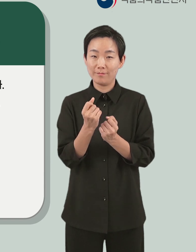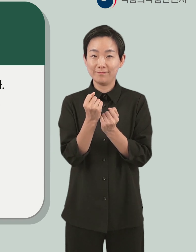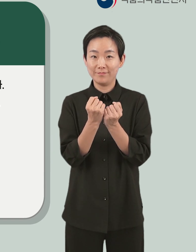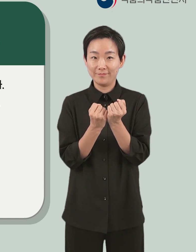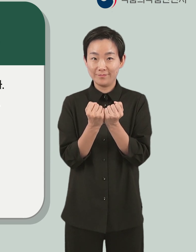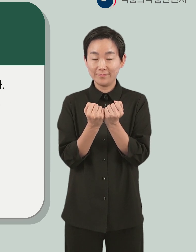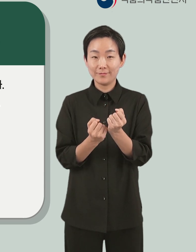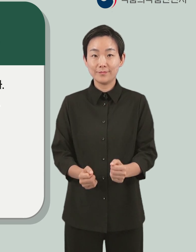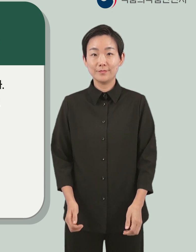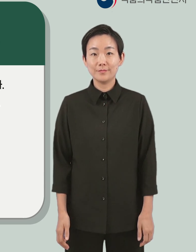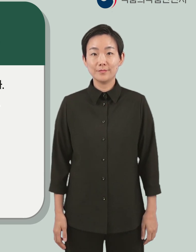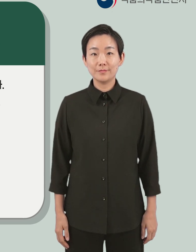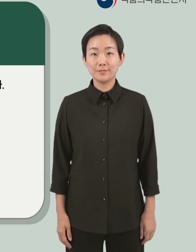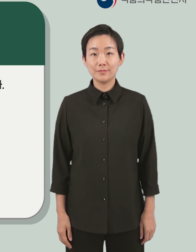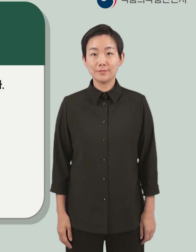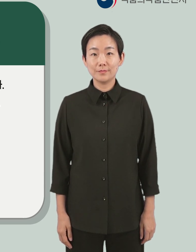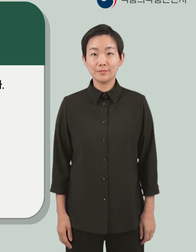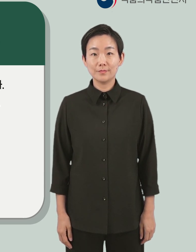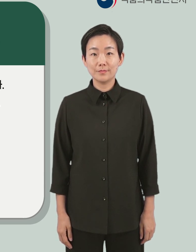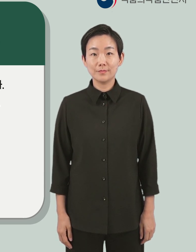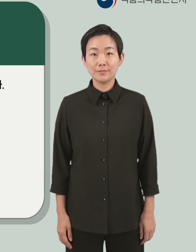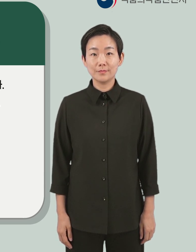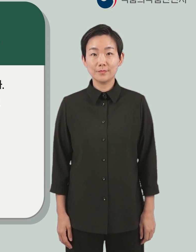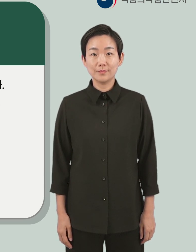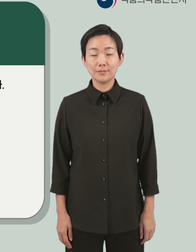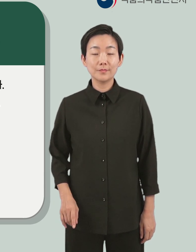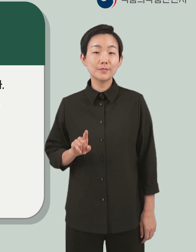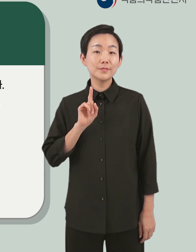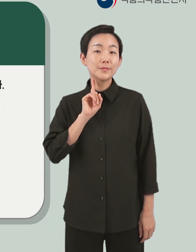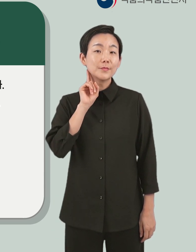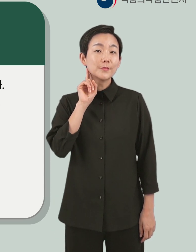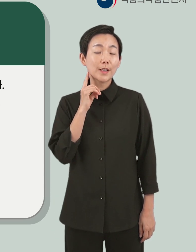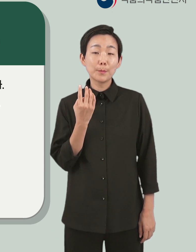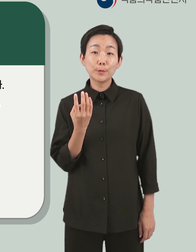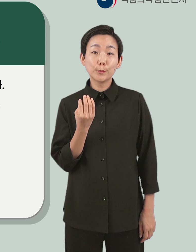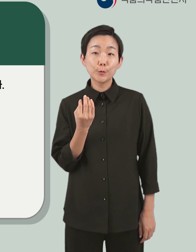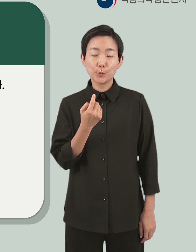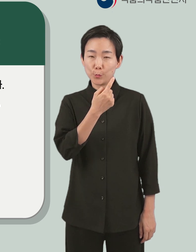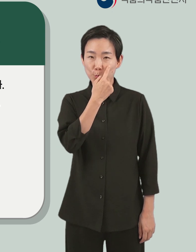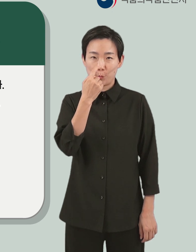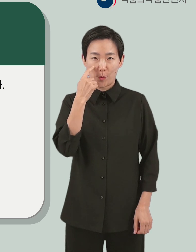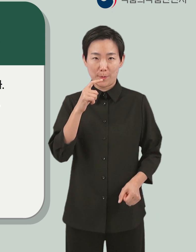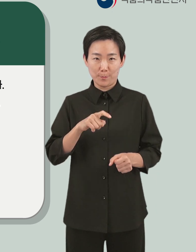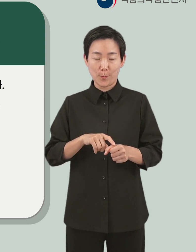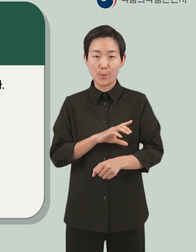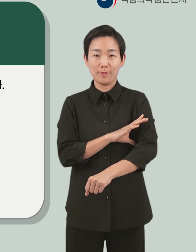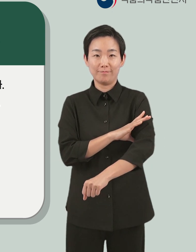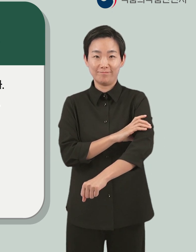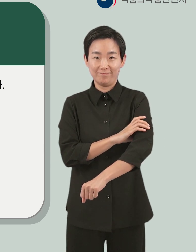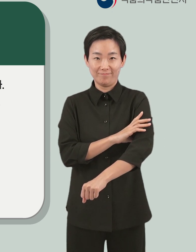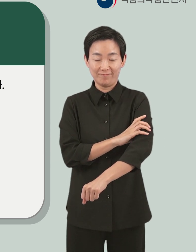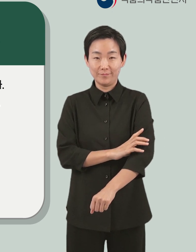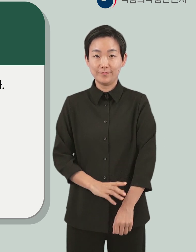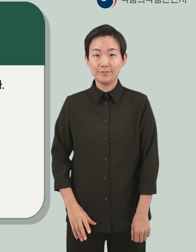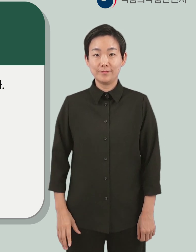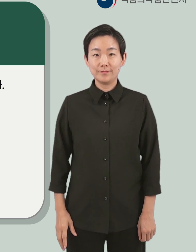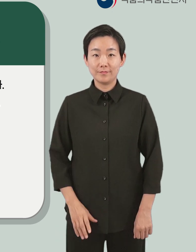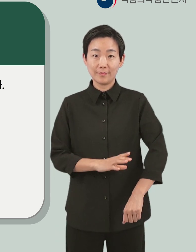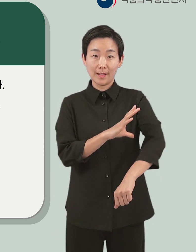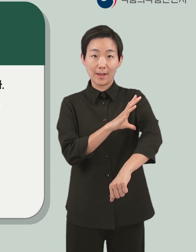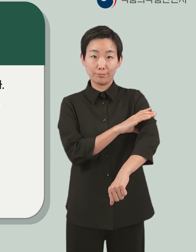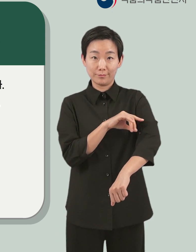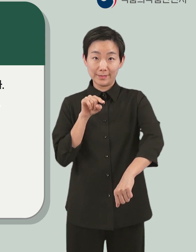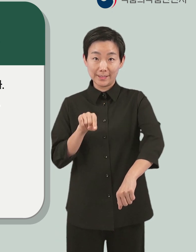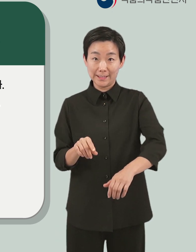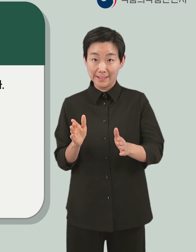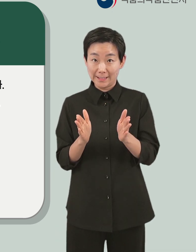이 의료기기의 사용 목적은 무엇입니까? 이 의료기기는 혈압을 간접적으로 측정하기 위해 사용됩니다.